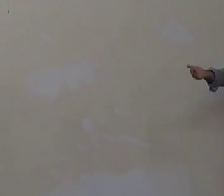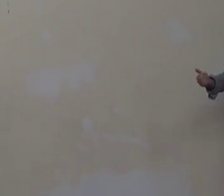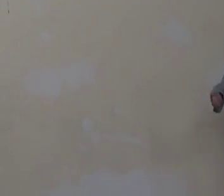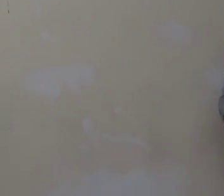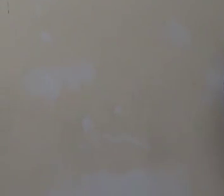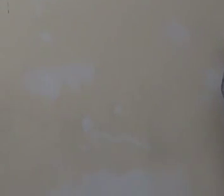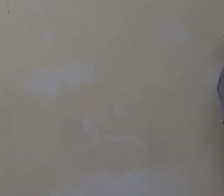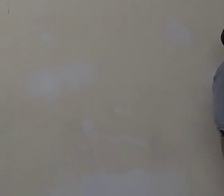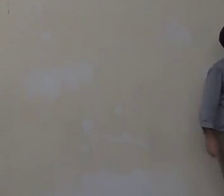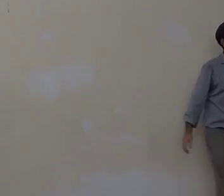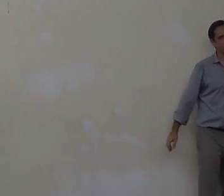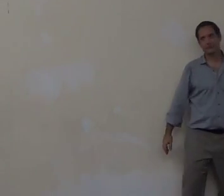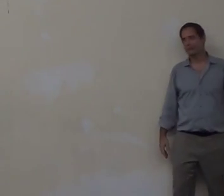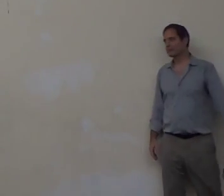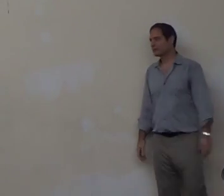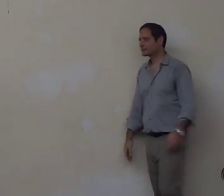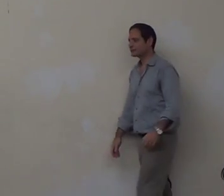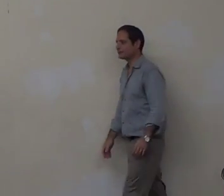dice.